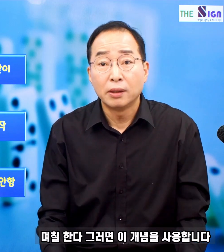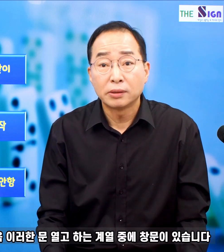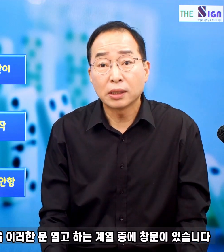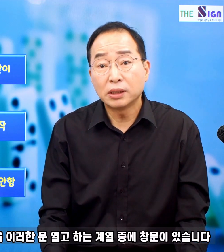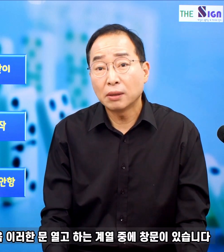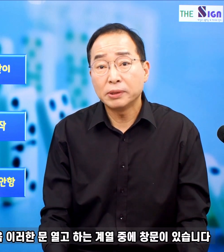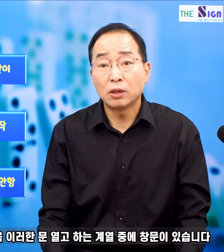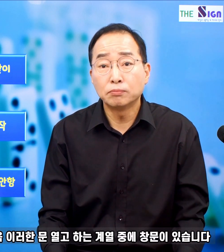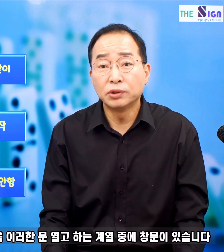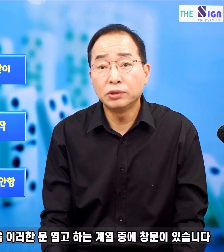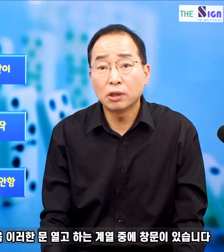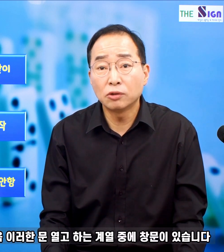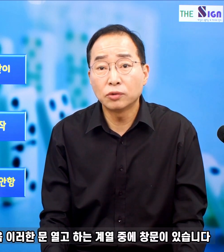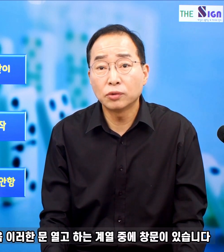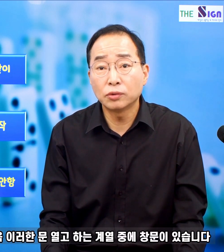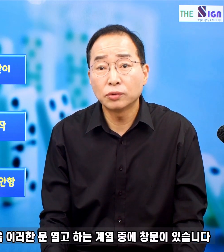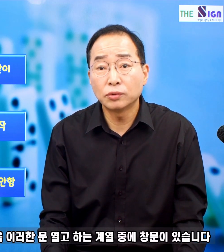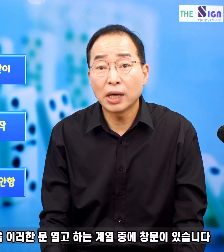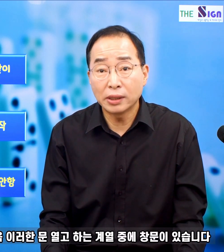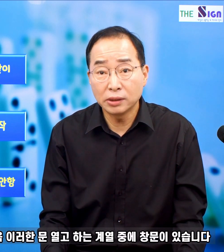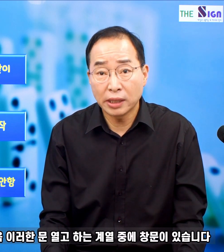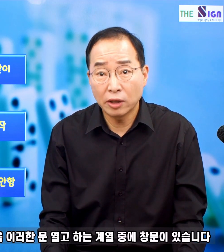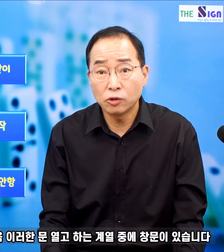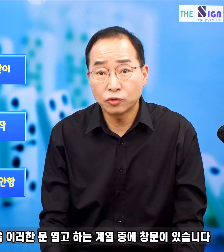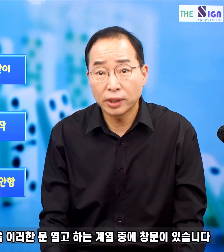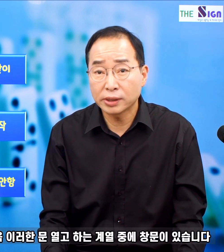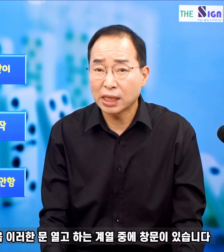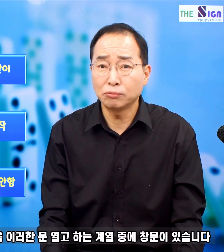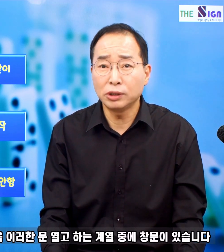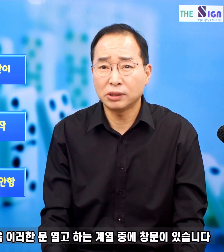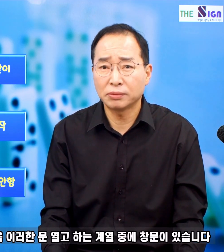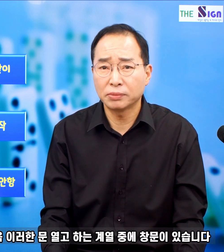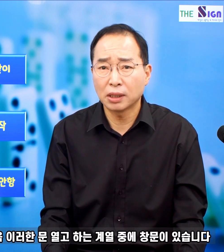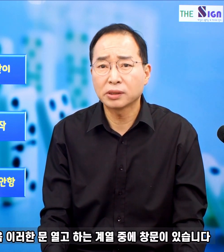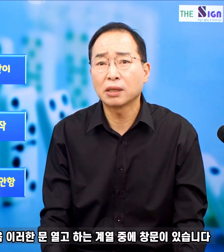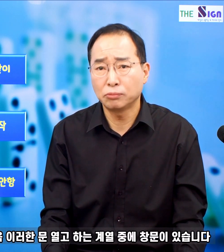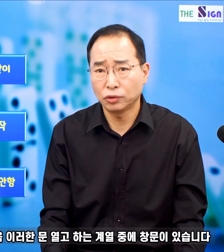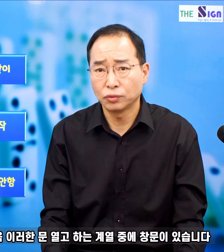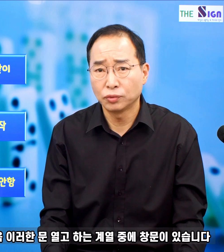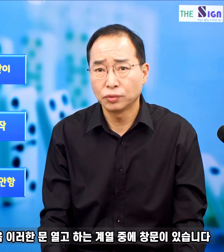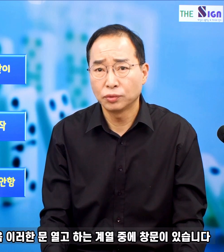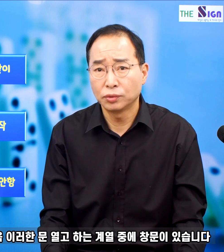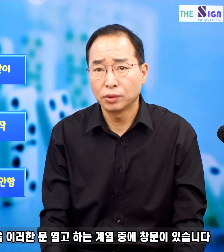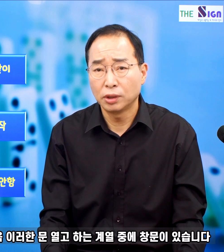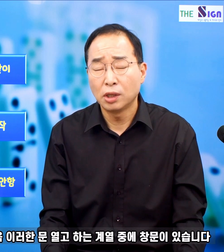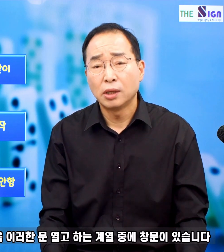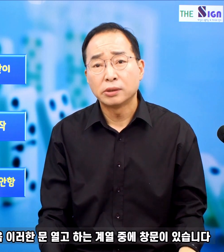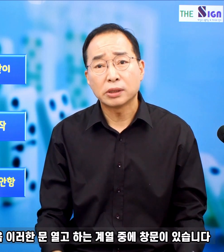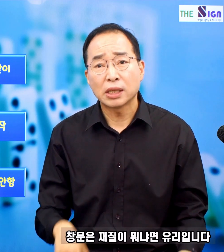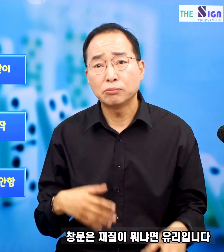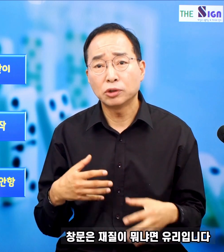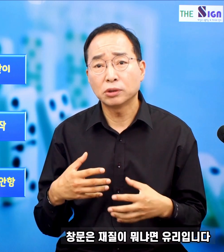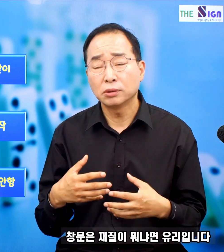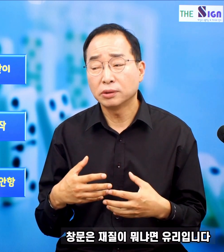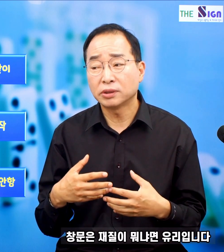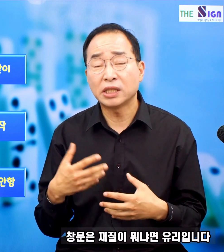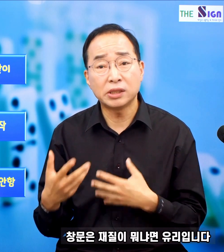자, 그 다음 이런 문 열고 하는 계열 중에 창문이 있습니다. 창문. 자, 창문은 재질이